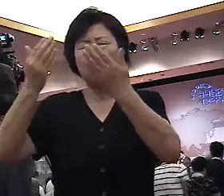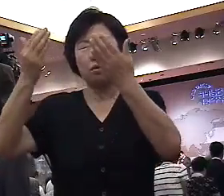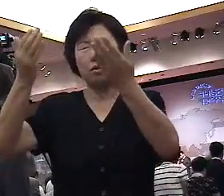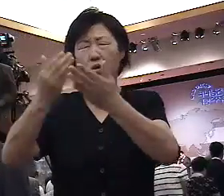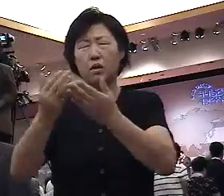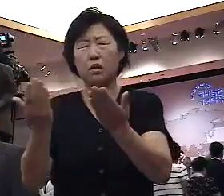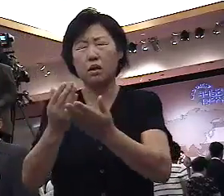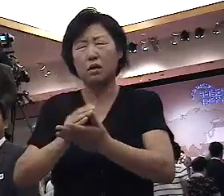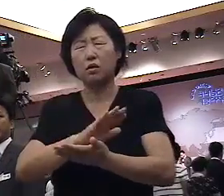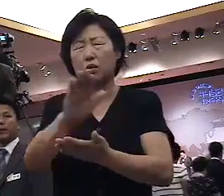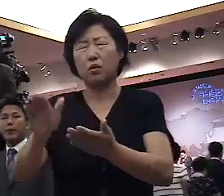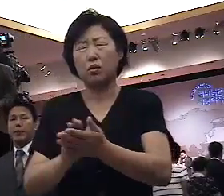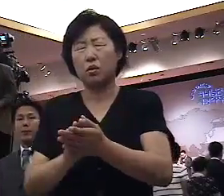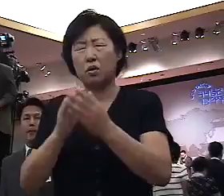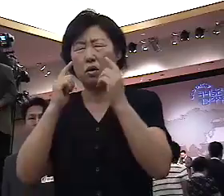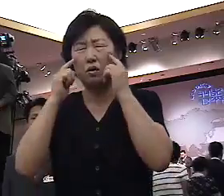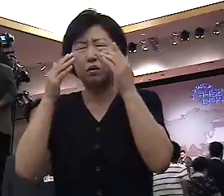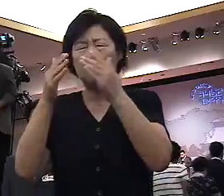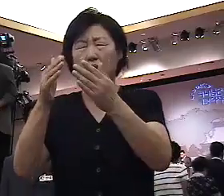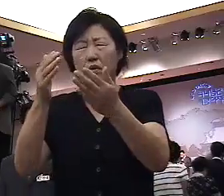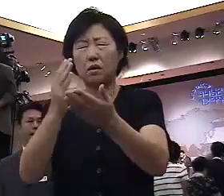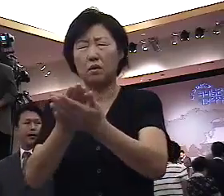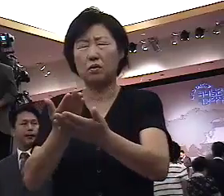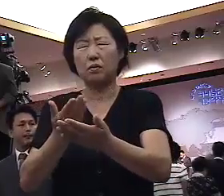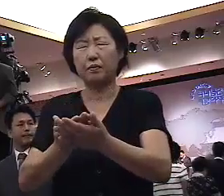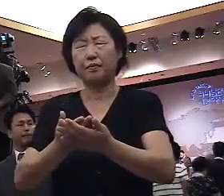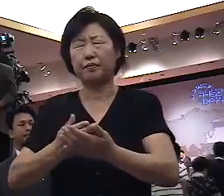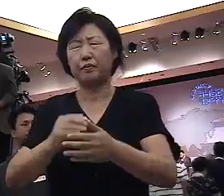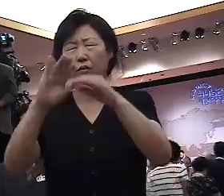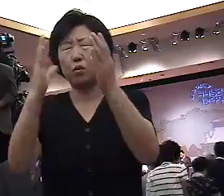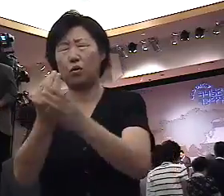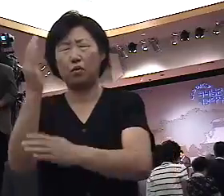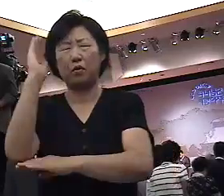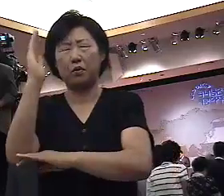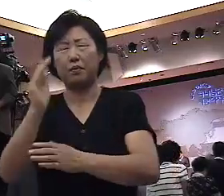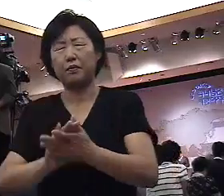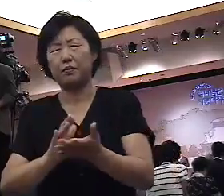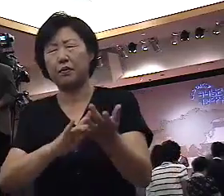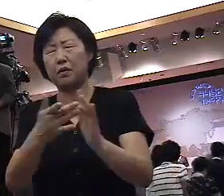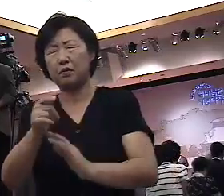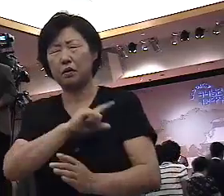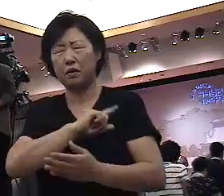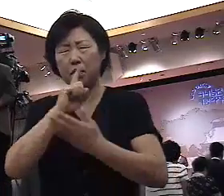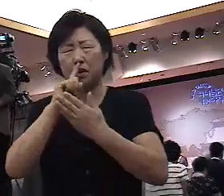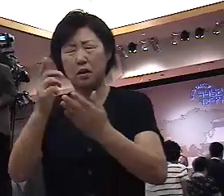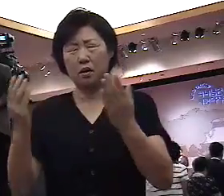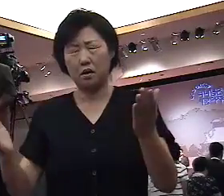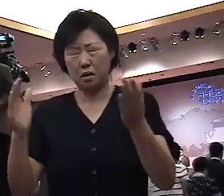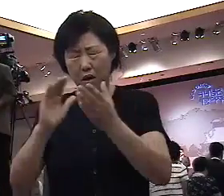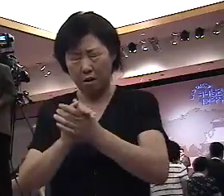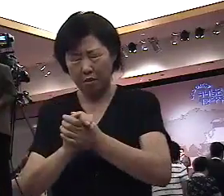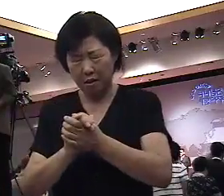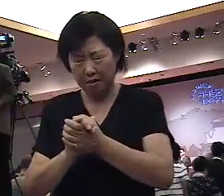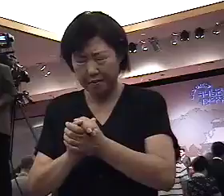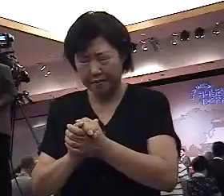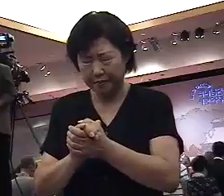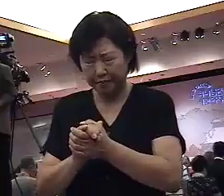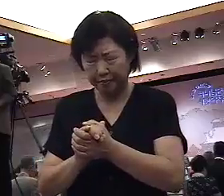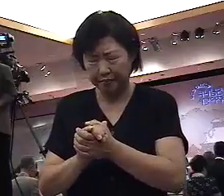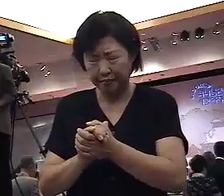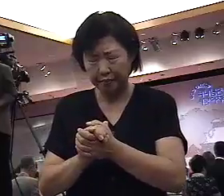일에 우리들의 초점이 맞춰지게 하옵소서. 이 모든 말씀 예수님의 이름으로 기도드리옵나이다.